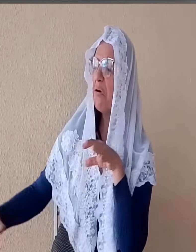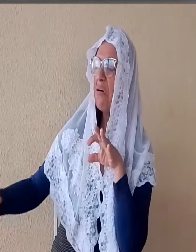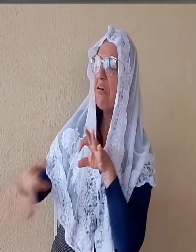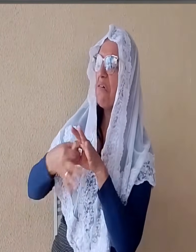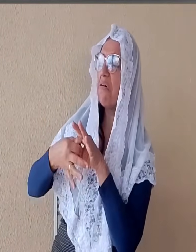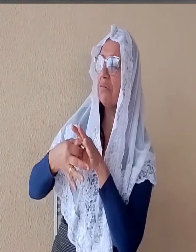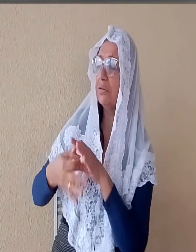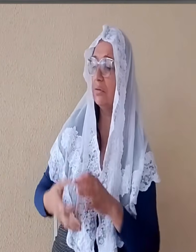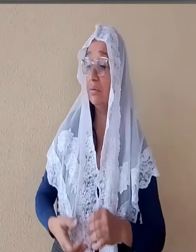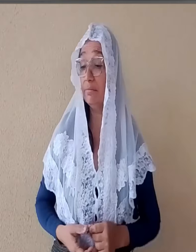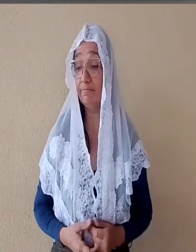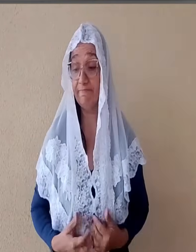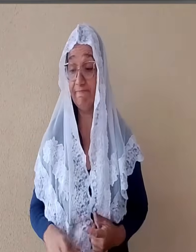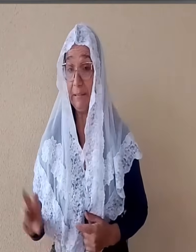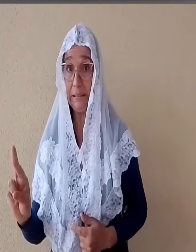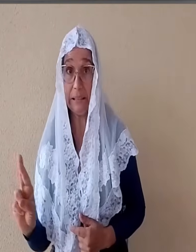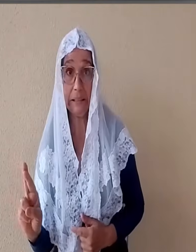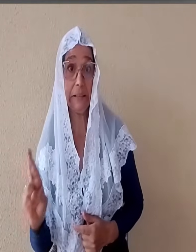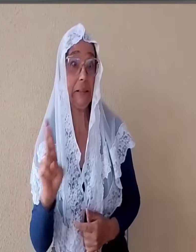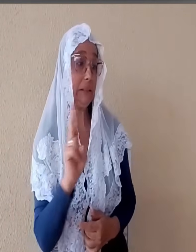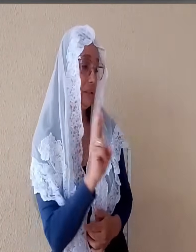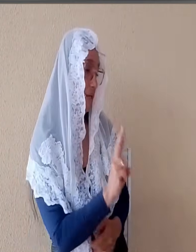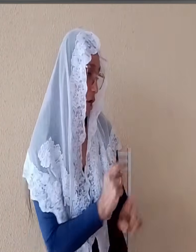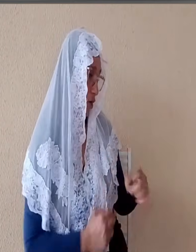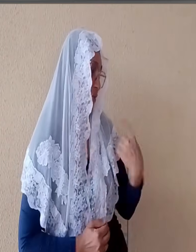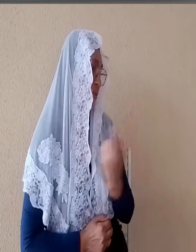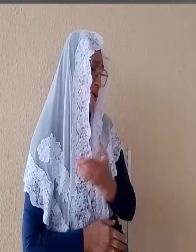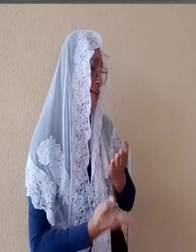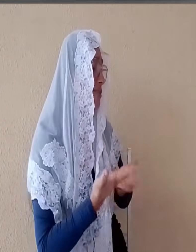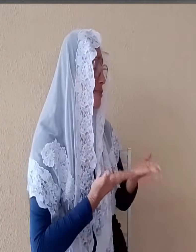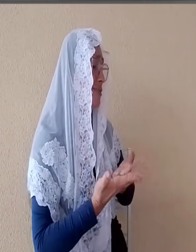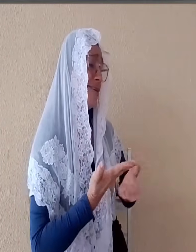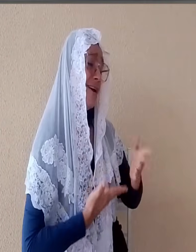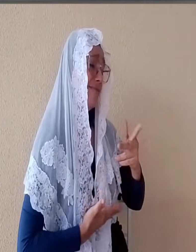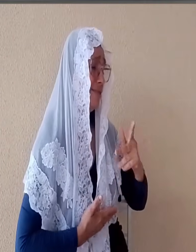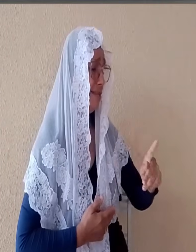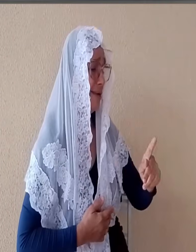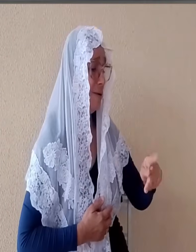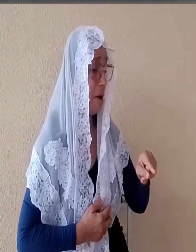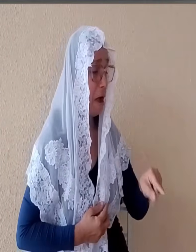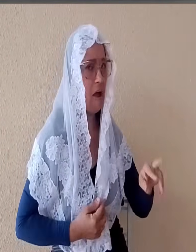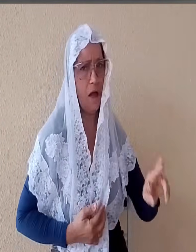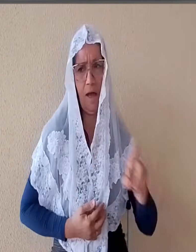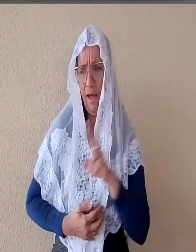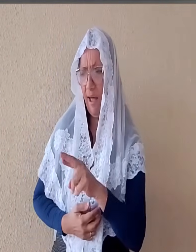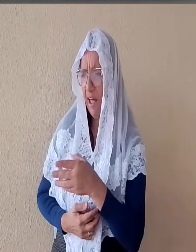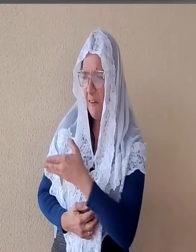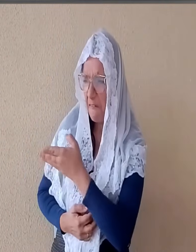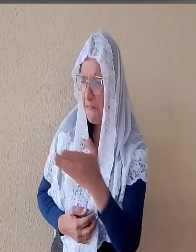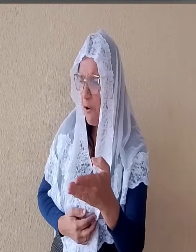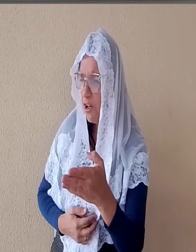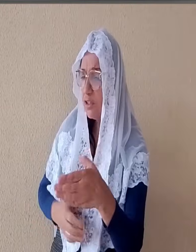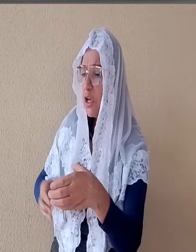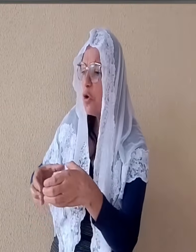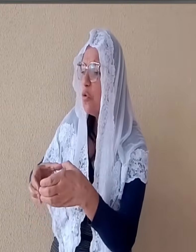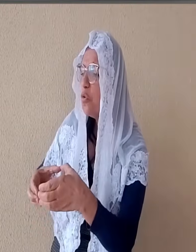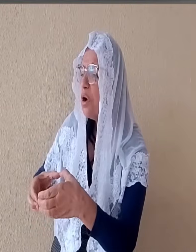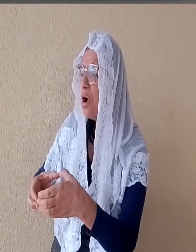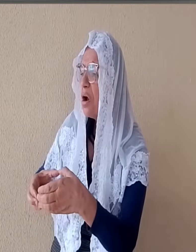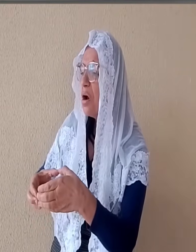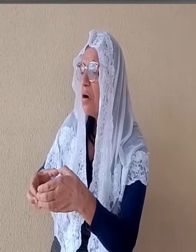nós somos teus servos. E disse-lhe Josué: quem sois vós? E de onde vindes? E lhe